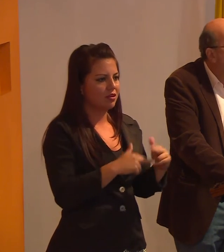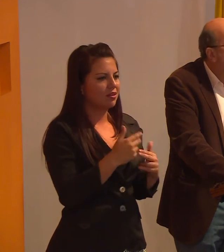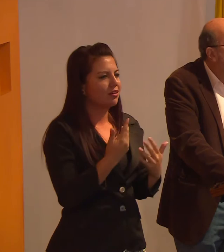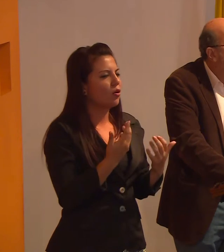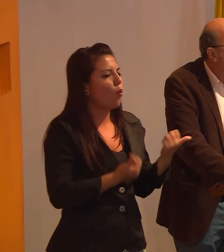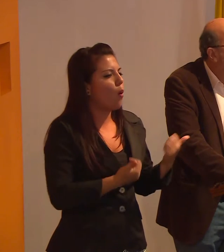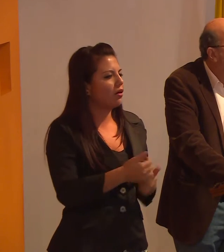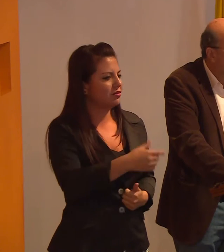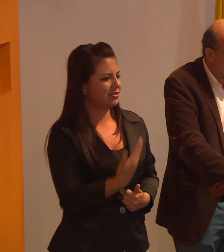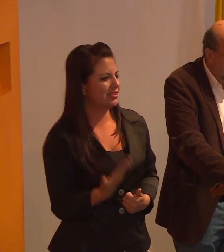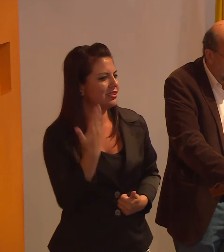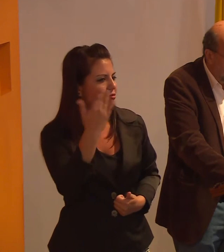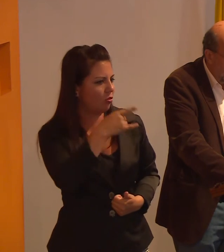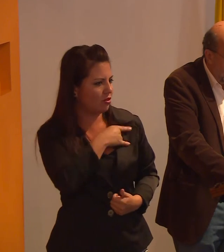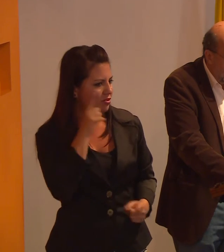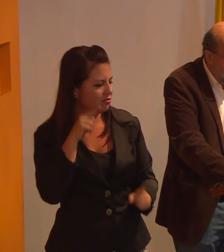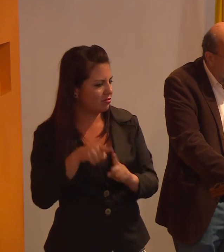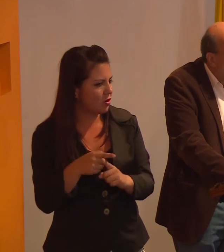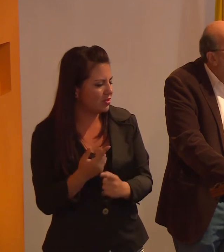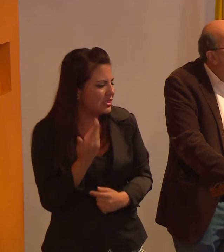la universidad.